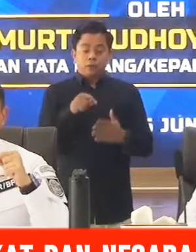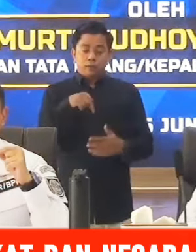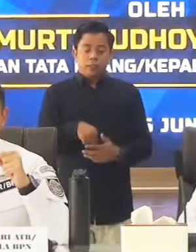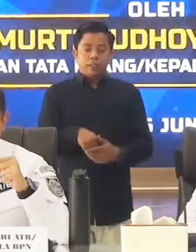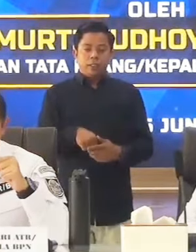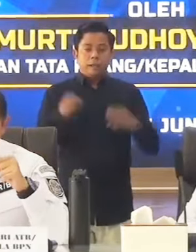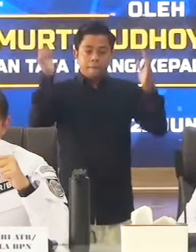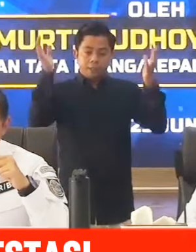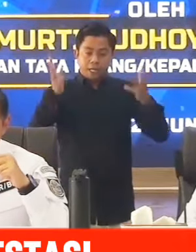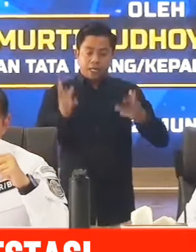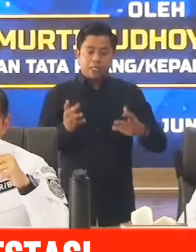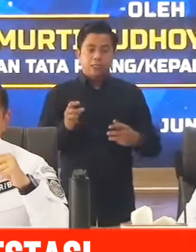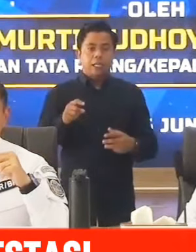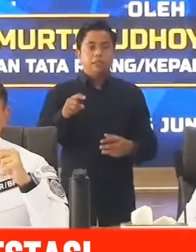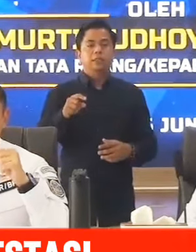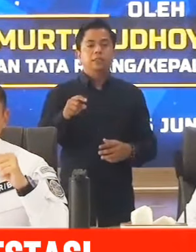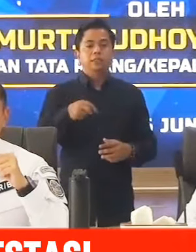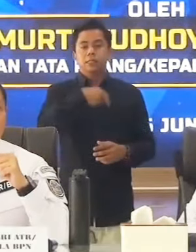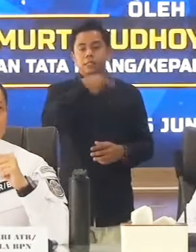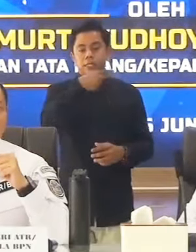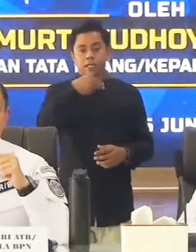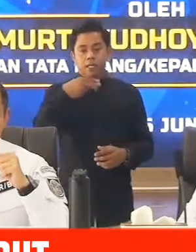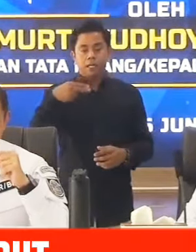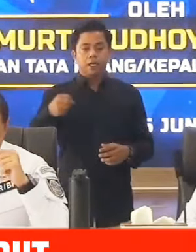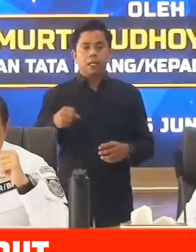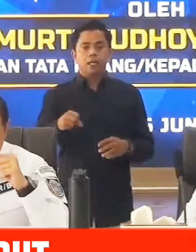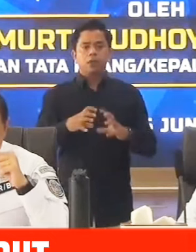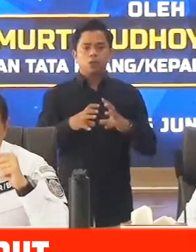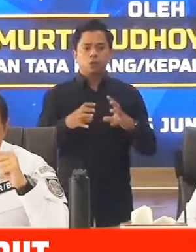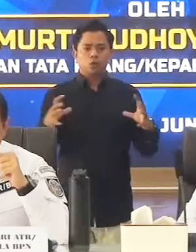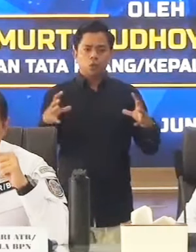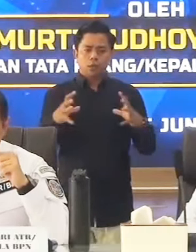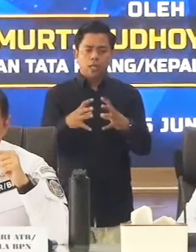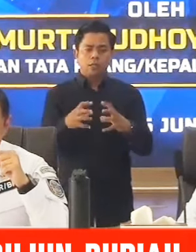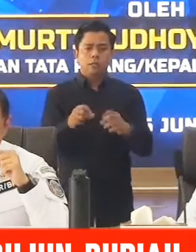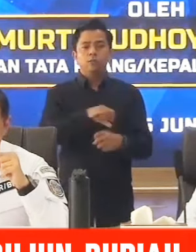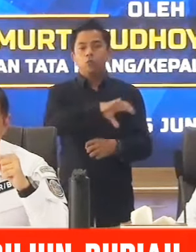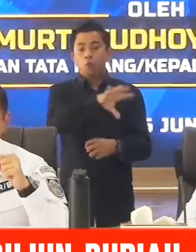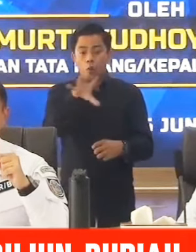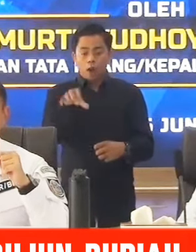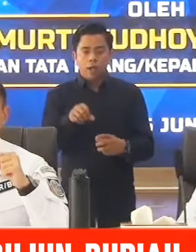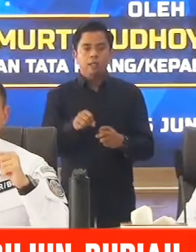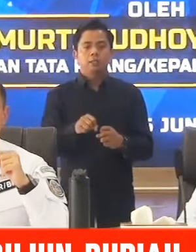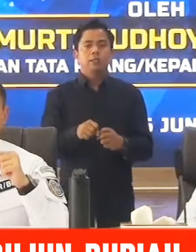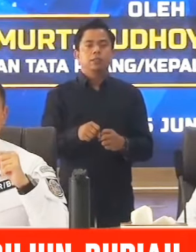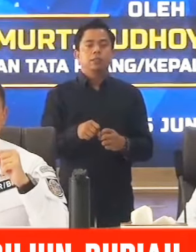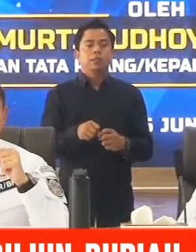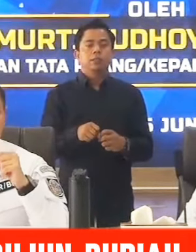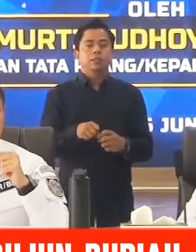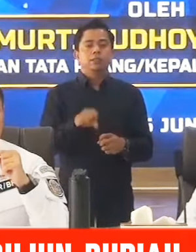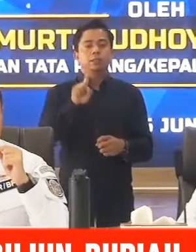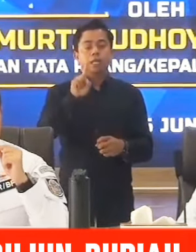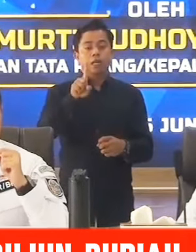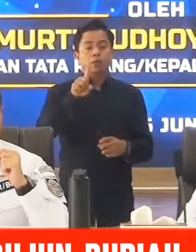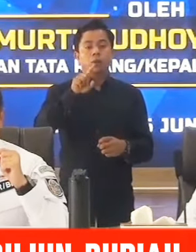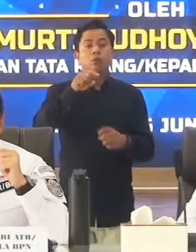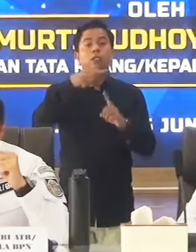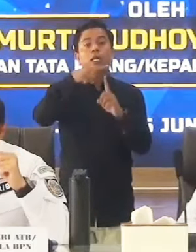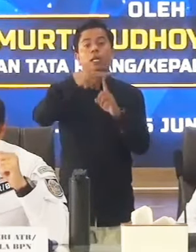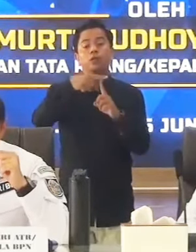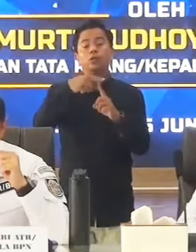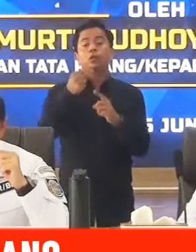dan negara dari total investasi usaha tersebut senilai lebih dari 1 triliun